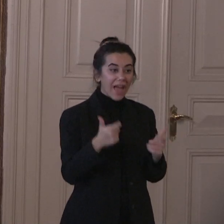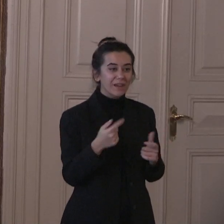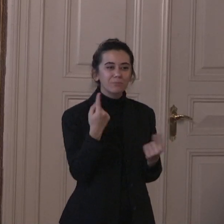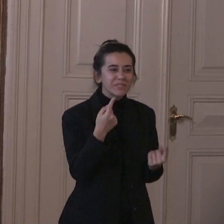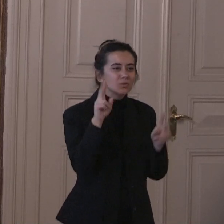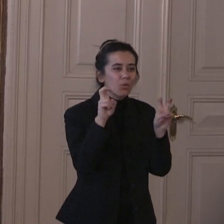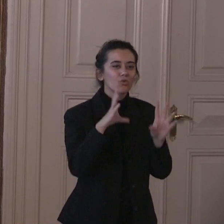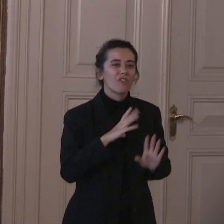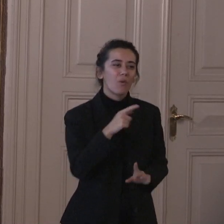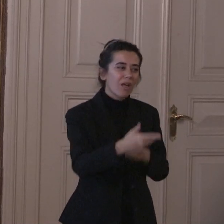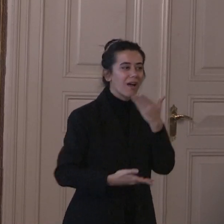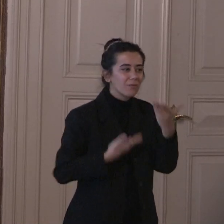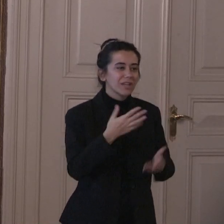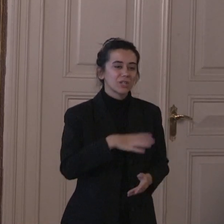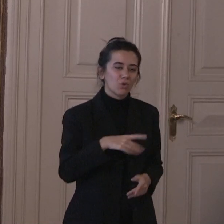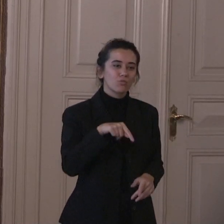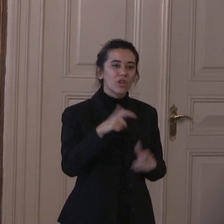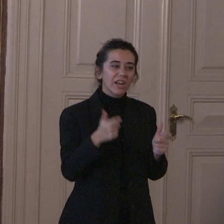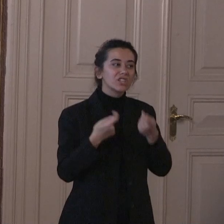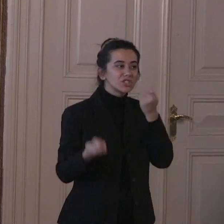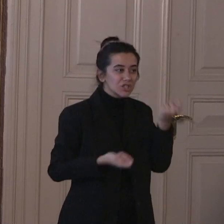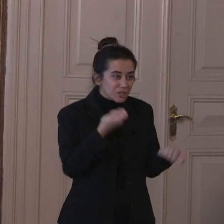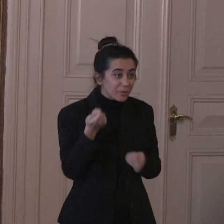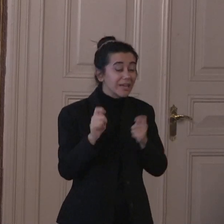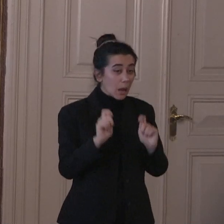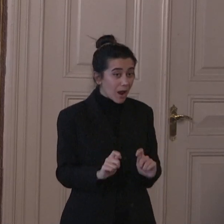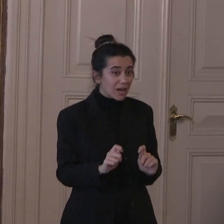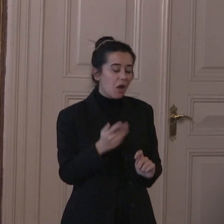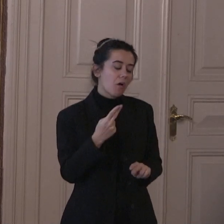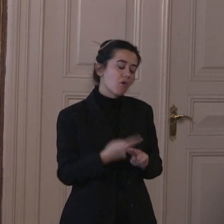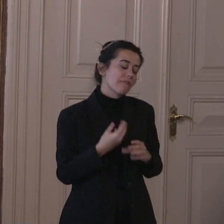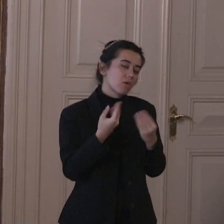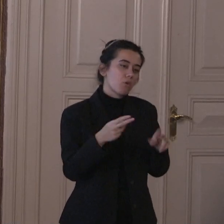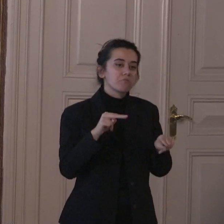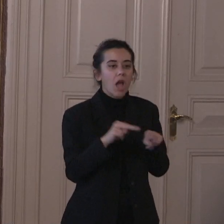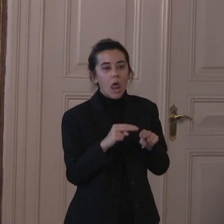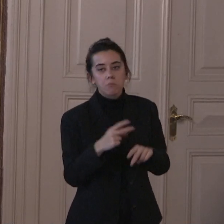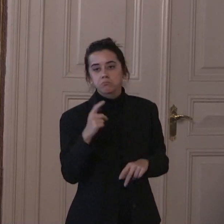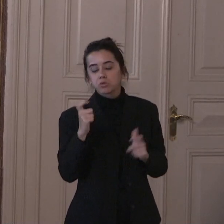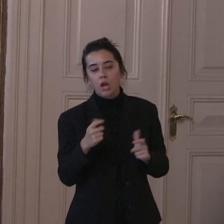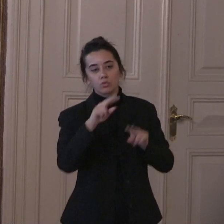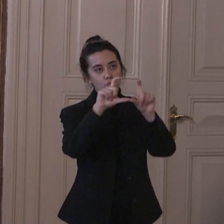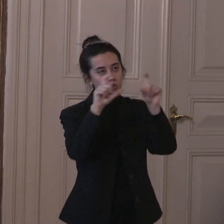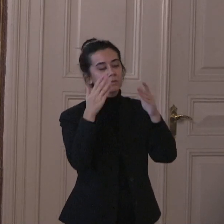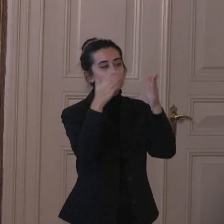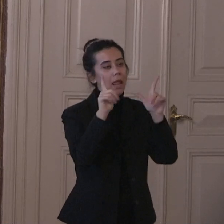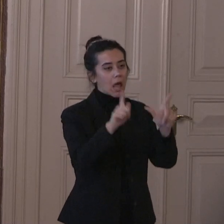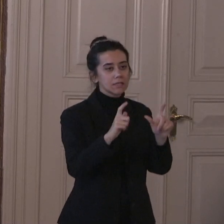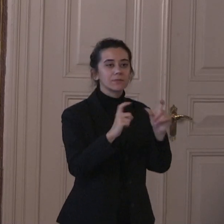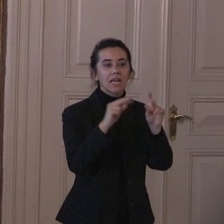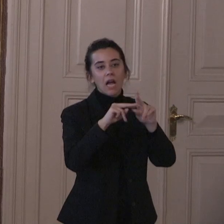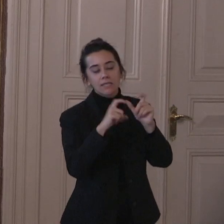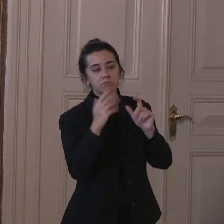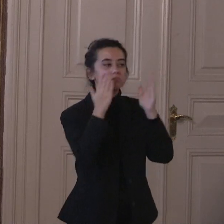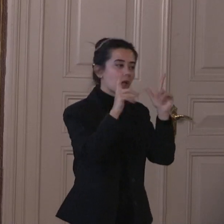ondan bahsetmek istiyorum. Burada çalışırken örnek veriyorum, KGM gitmemiz gerekiyor veya işte kurumsal iletişime gitmemiz gerekiyor, SKS'ye gitmemiz